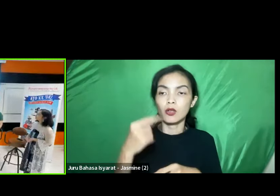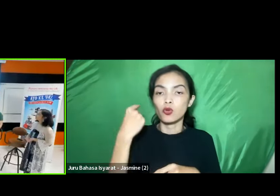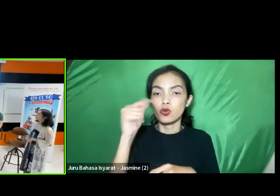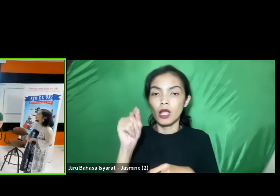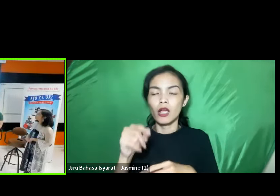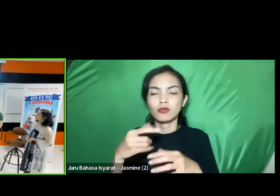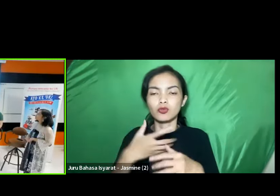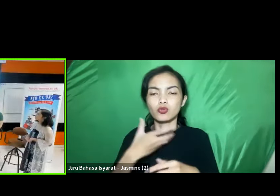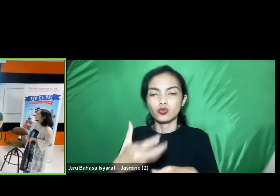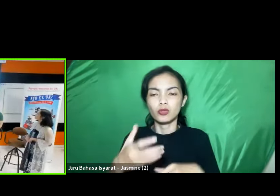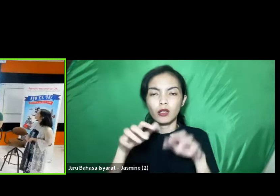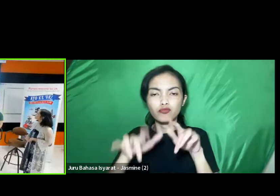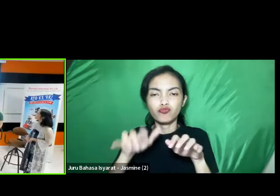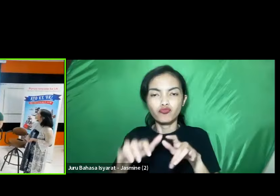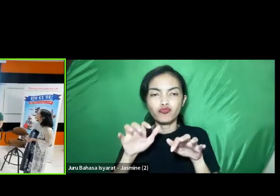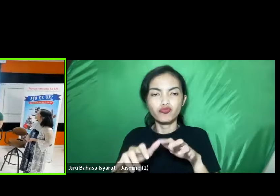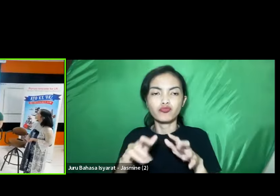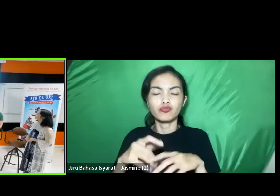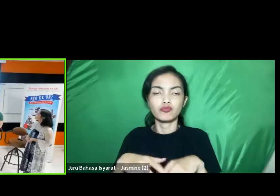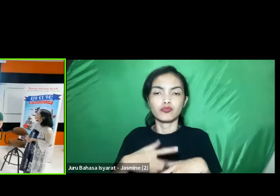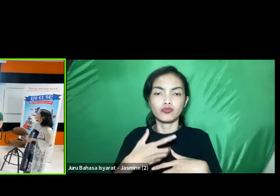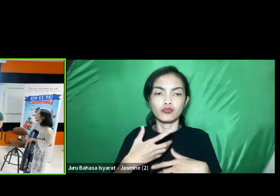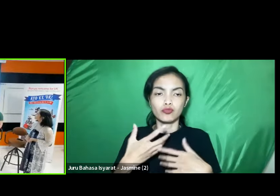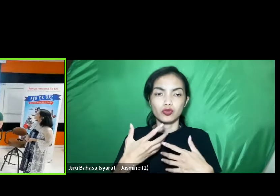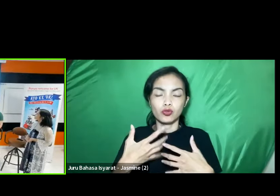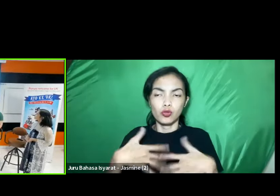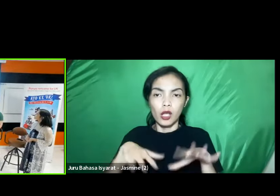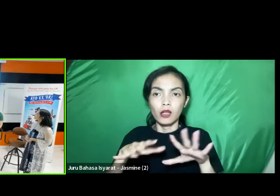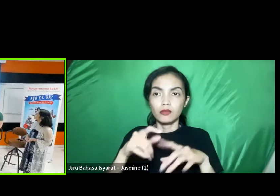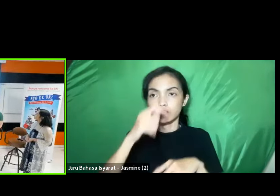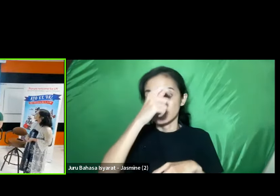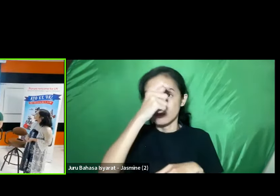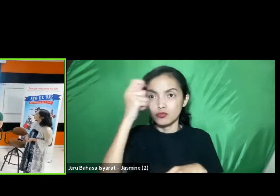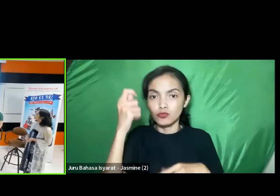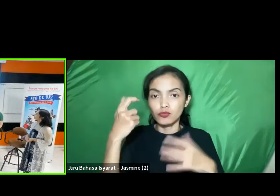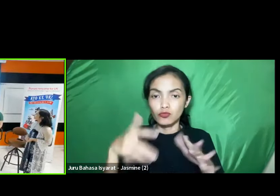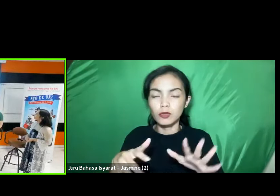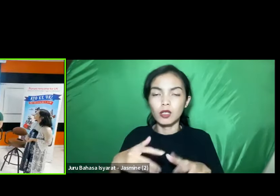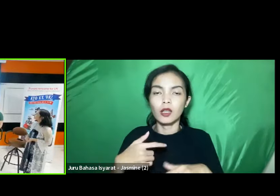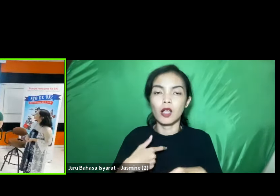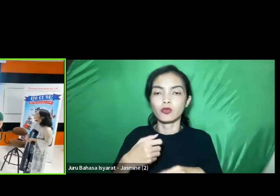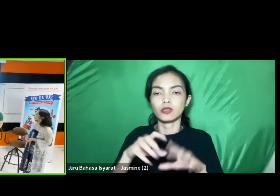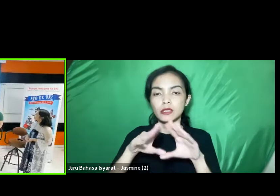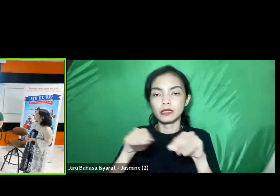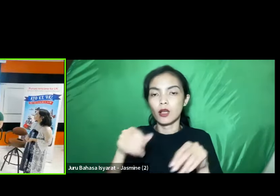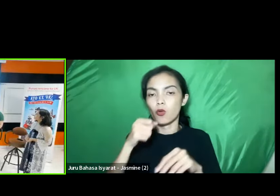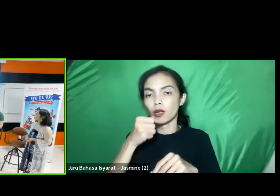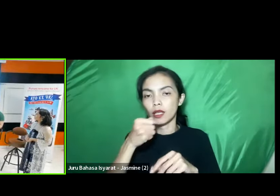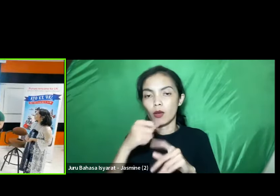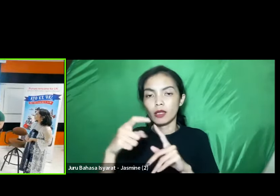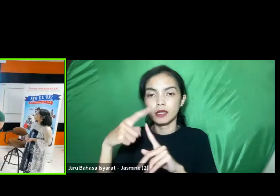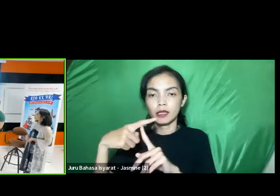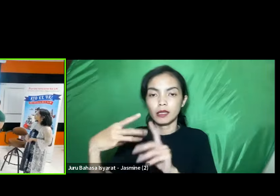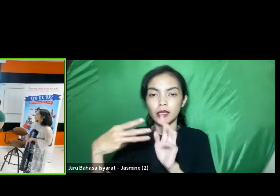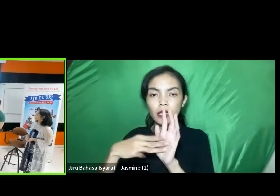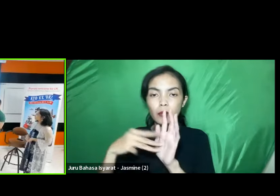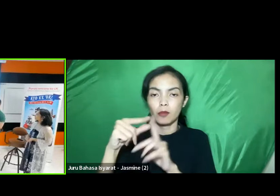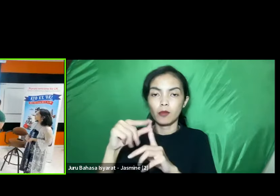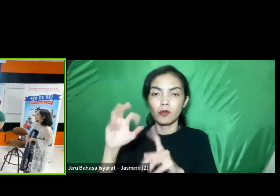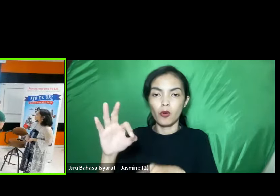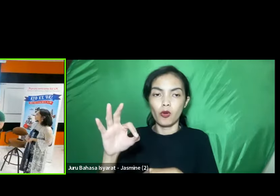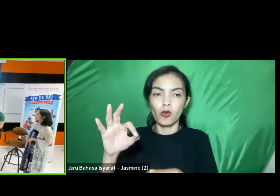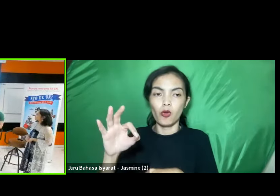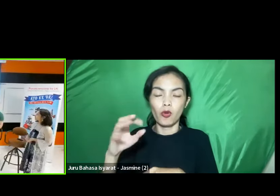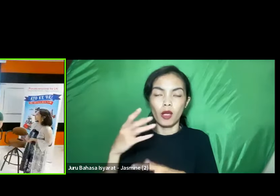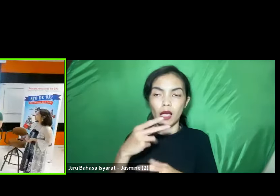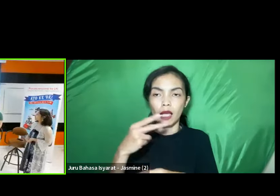menulis Setelah saya lulus menulis eh lulus kuliah saya menjadi wartawan di Tempo jadi ada jalurnya tuh walaupun